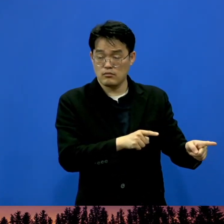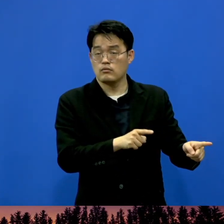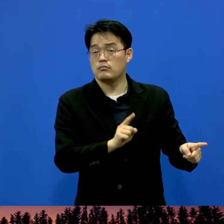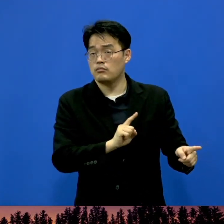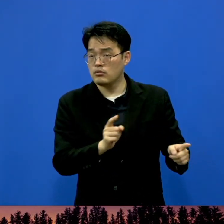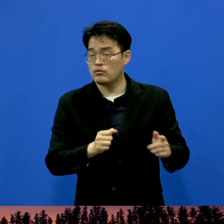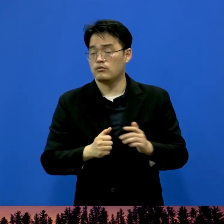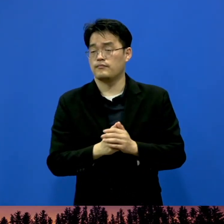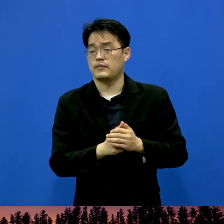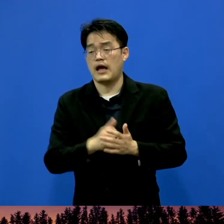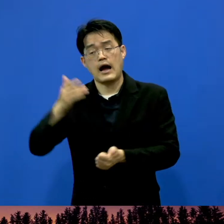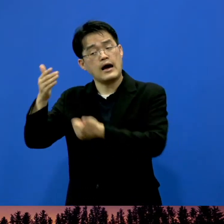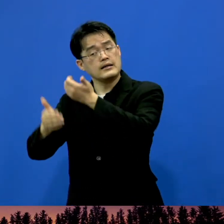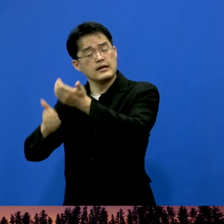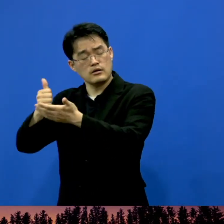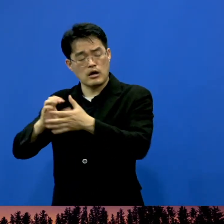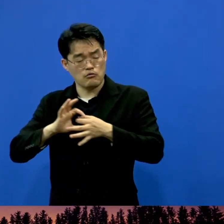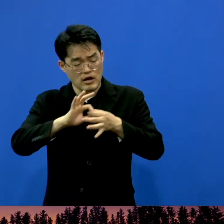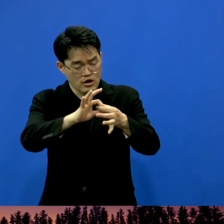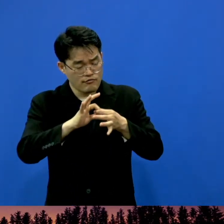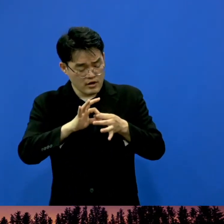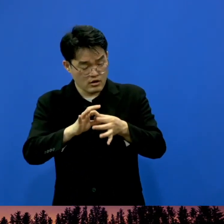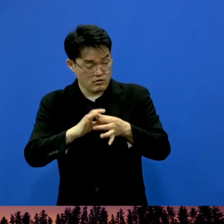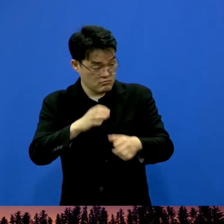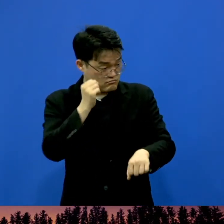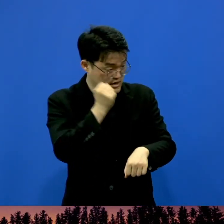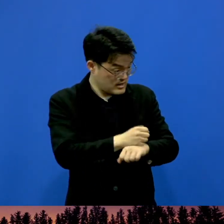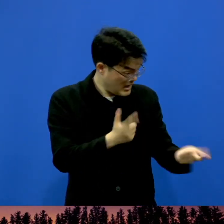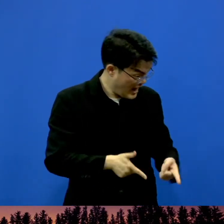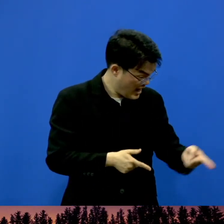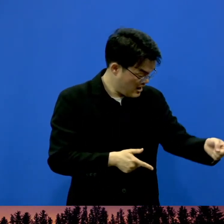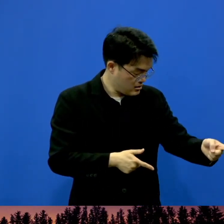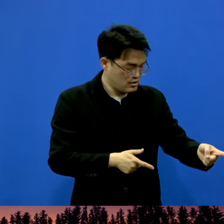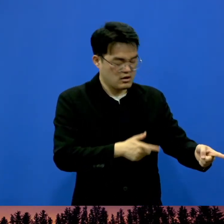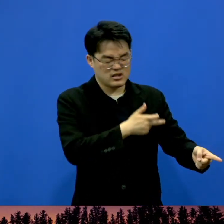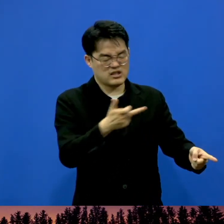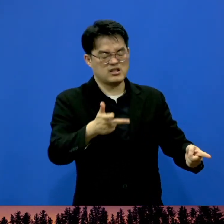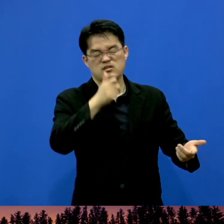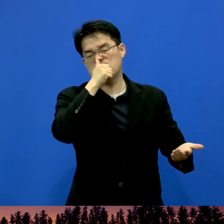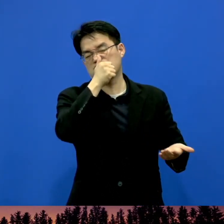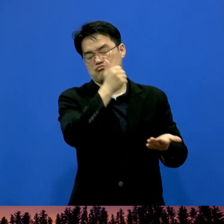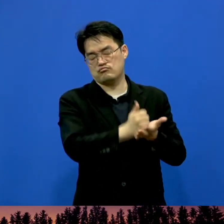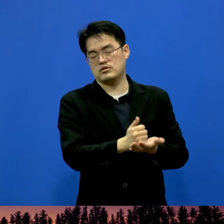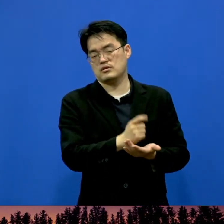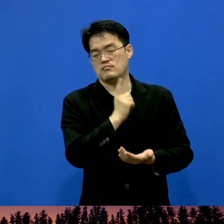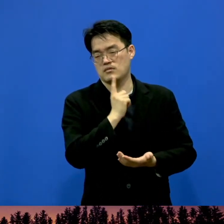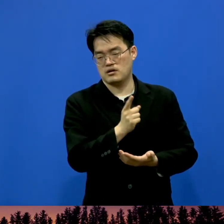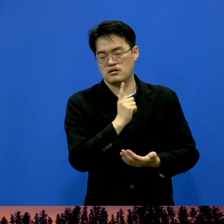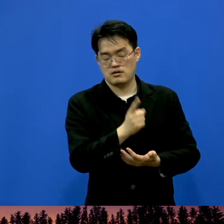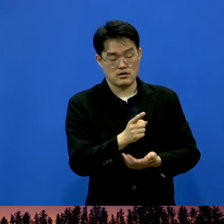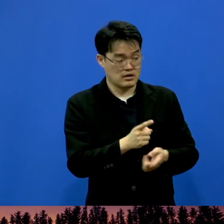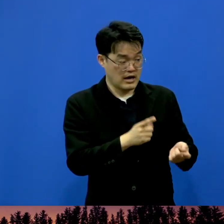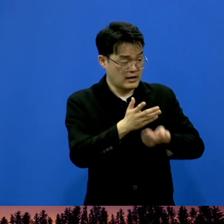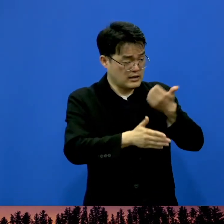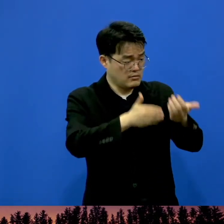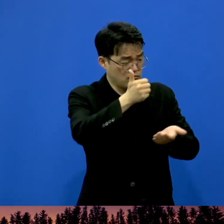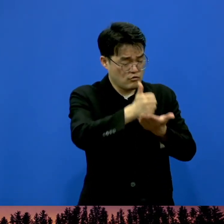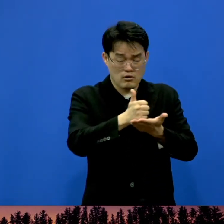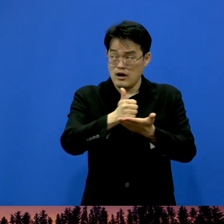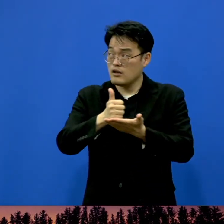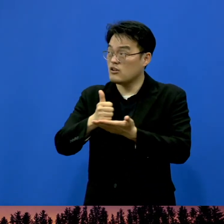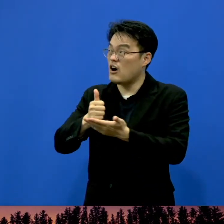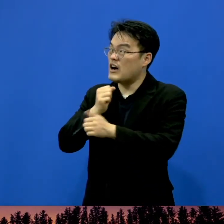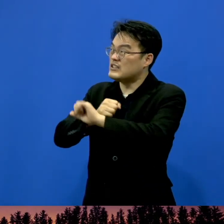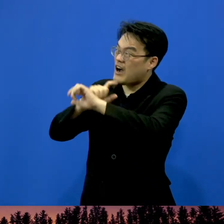순수로 정하면 하나님과 관련된 것을 하지 않는 게 훨씬 더 큰 죄예요. 여기에서 문제가 생기면 뒤에 문제도 생기는 거거든요.